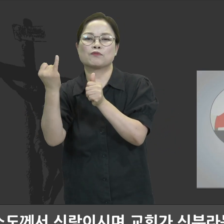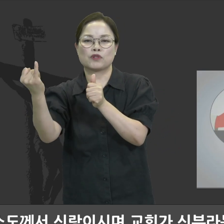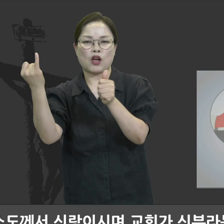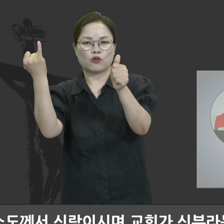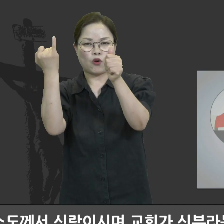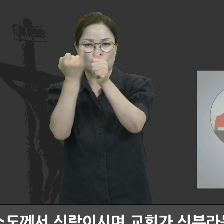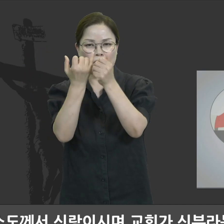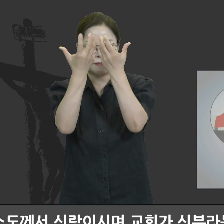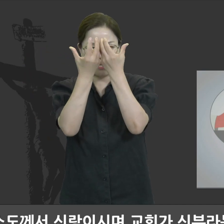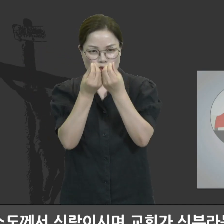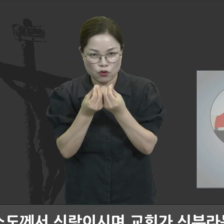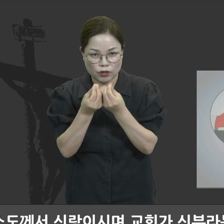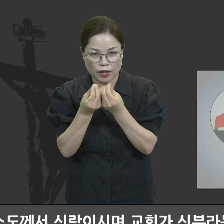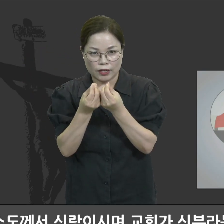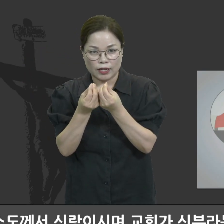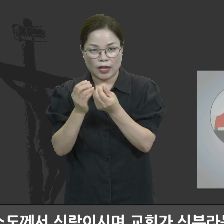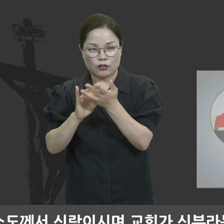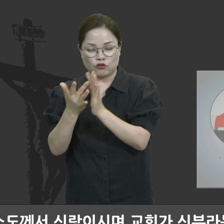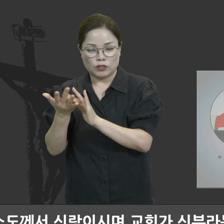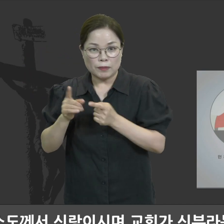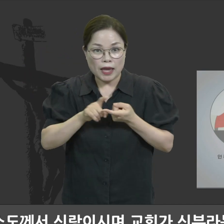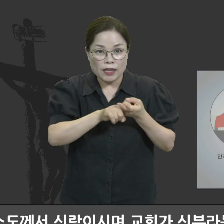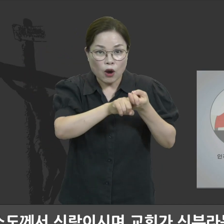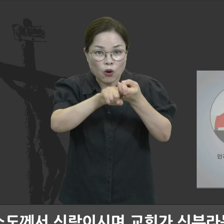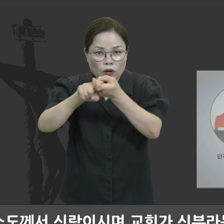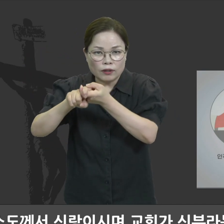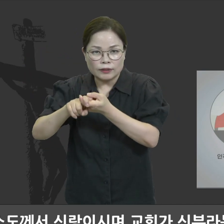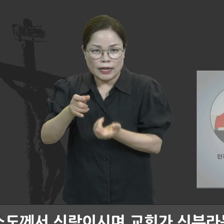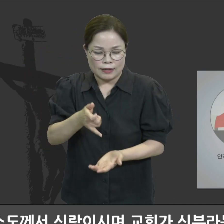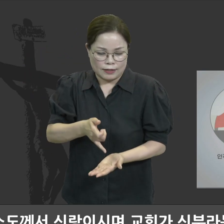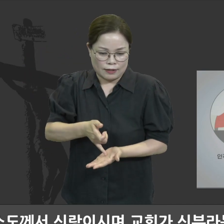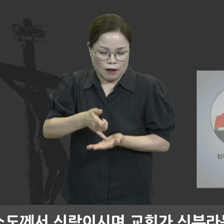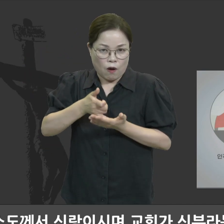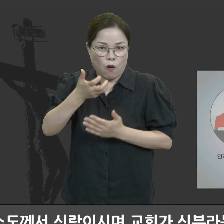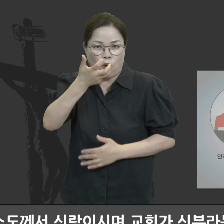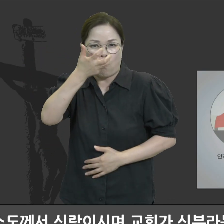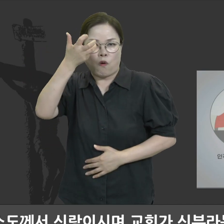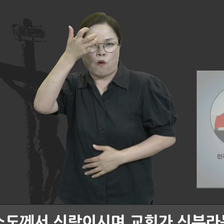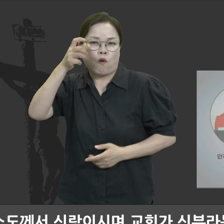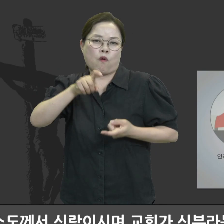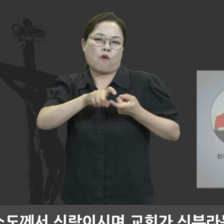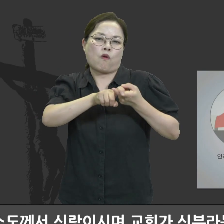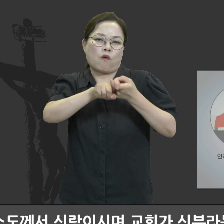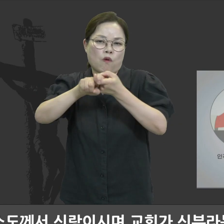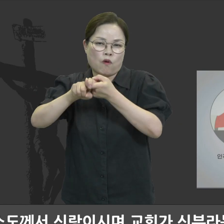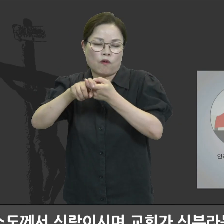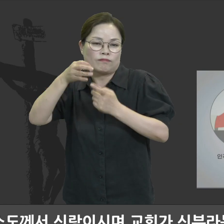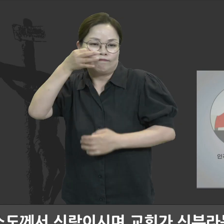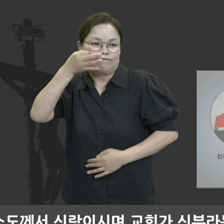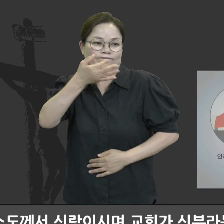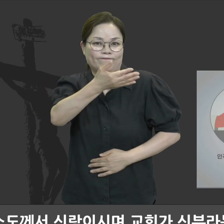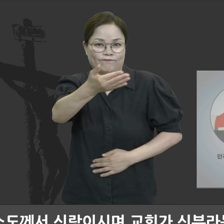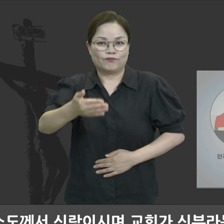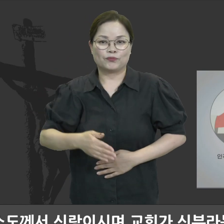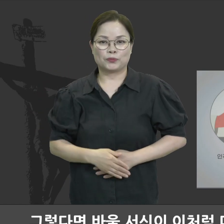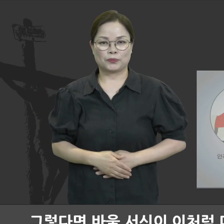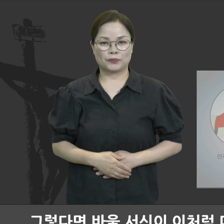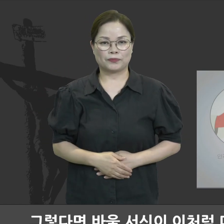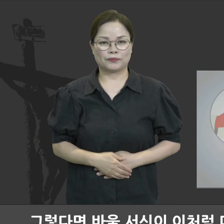결혼의 은유를 통해 그리스도와의 연합이 인격적이며 영적인 연합이라는 것을 보여주기도 합니다.